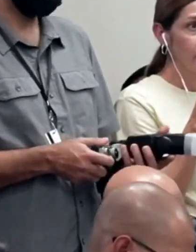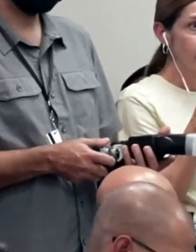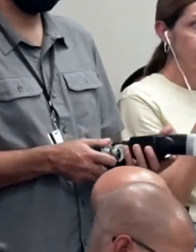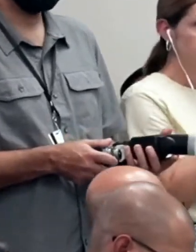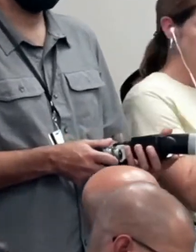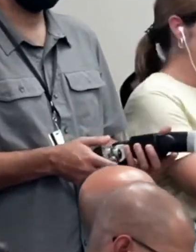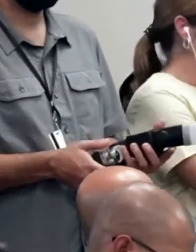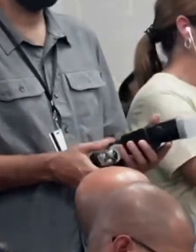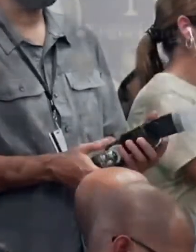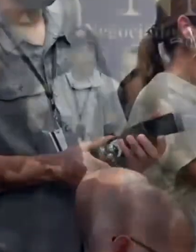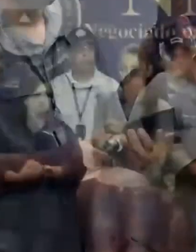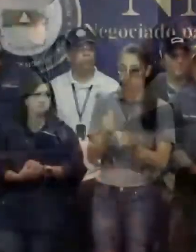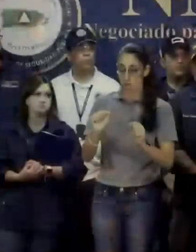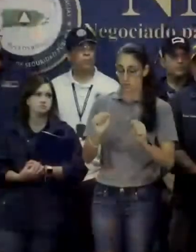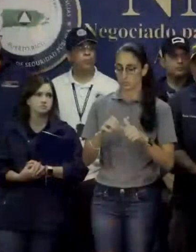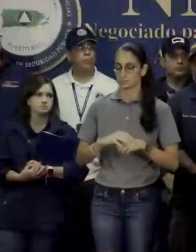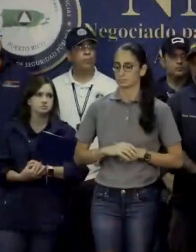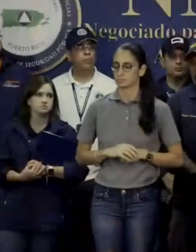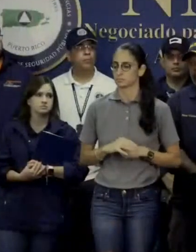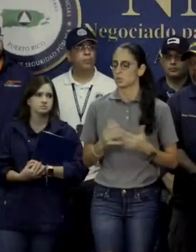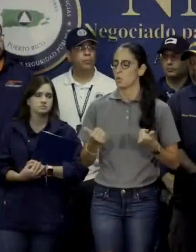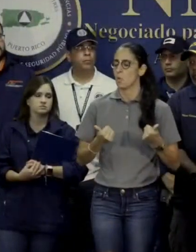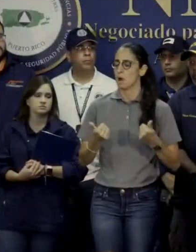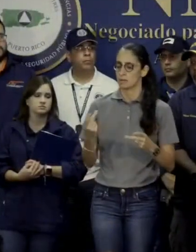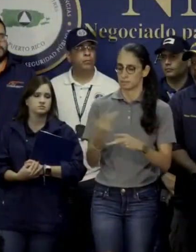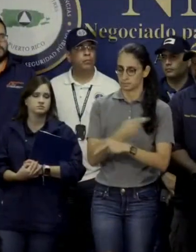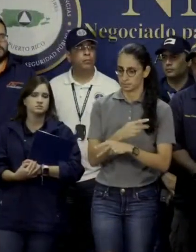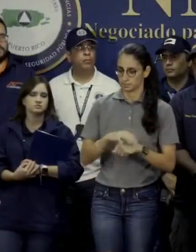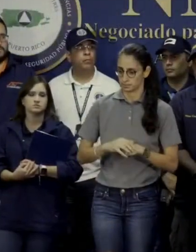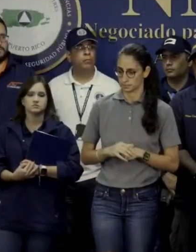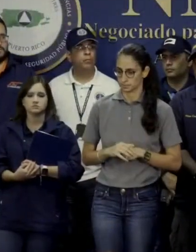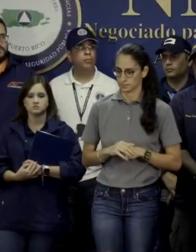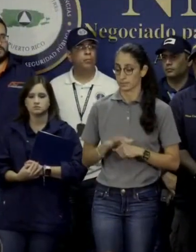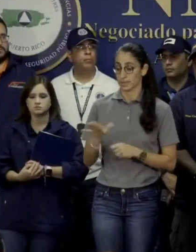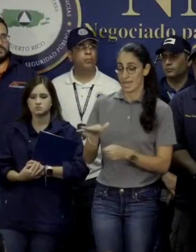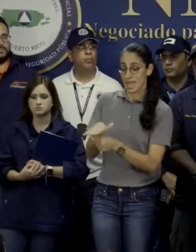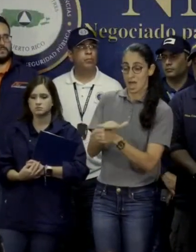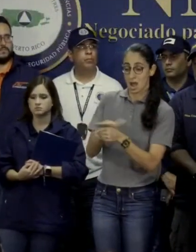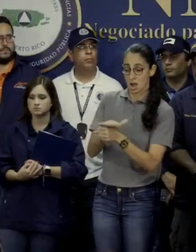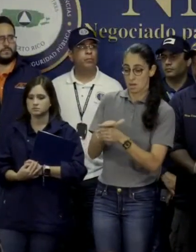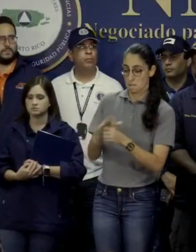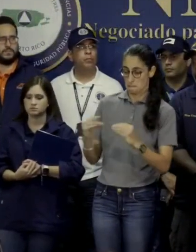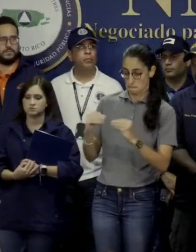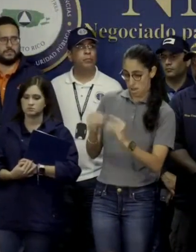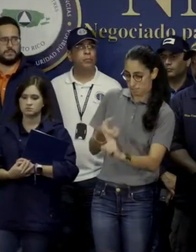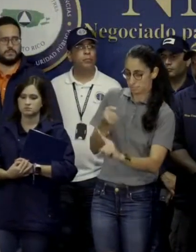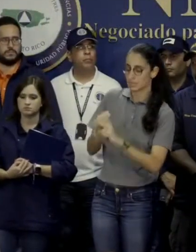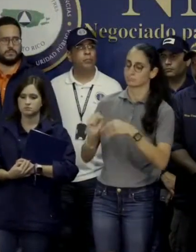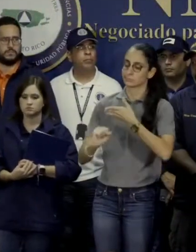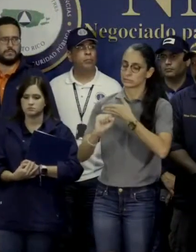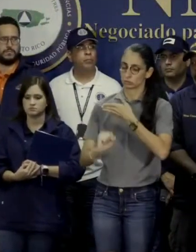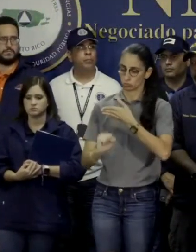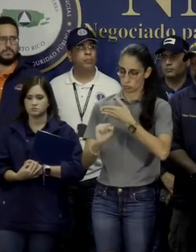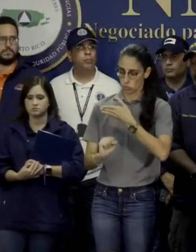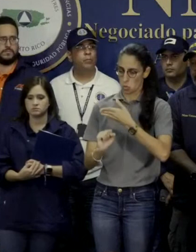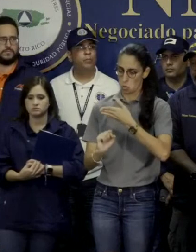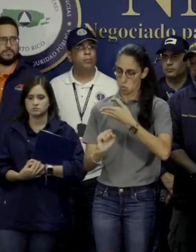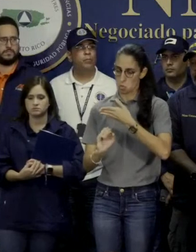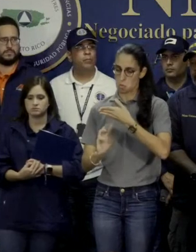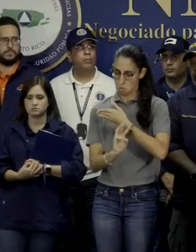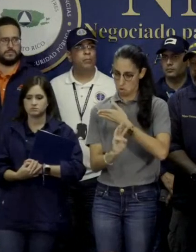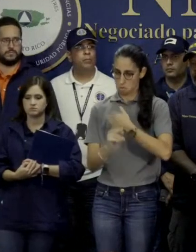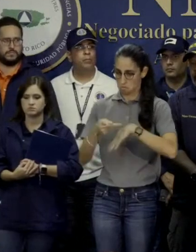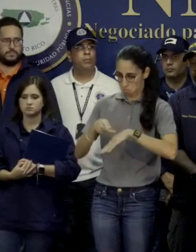rescue efforts? The areas most affected are the ones in the south and southwest of Puerto Rico, as well as